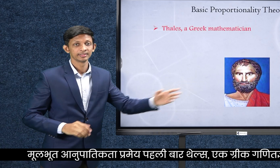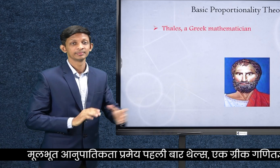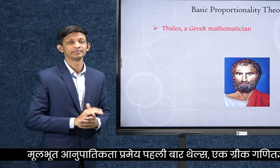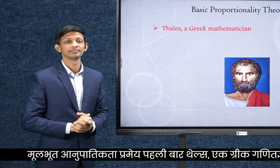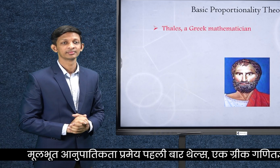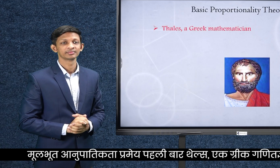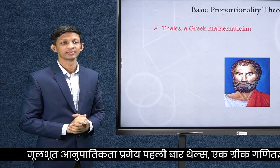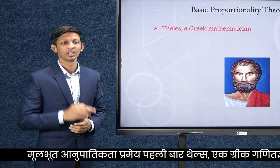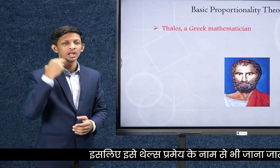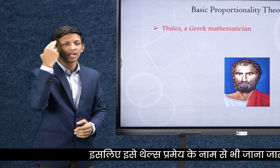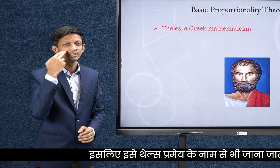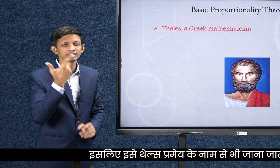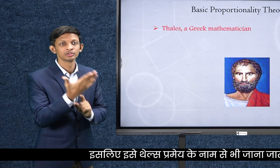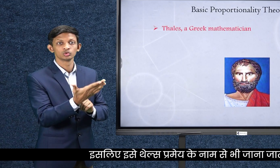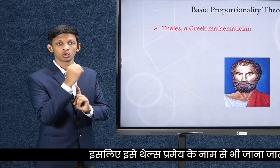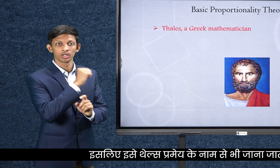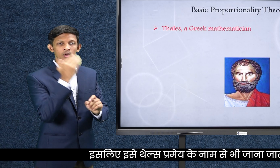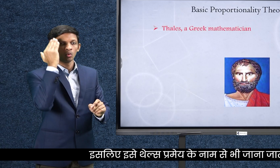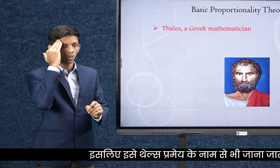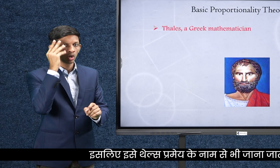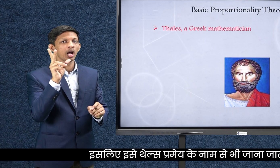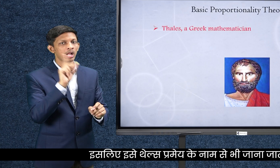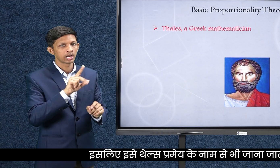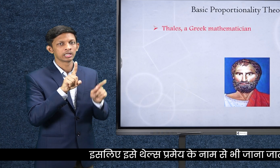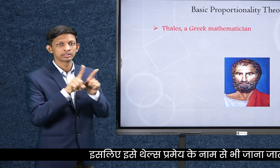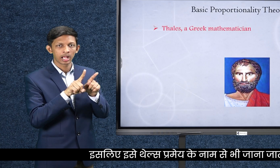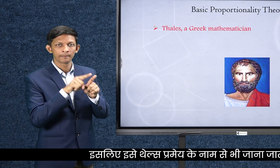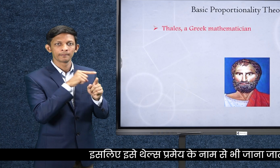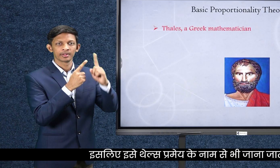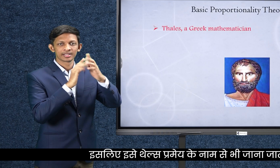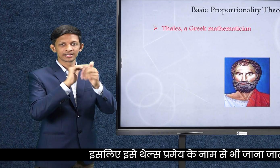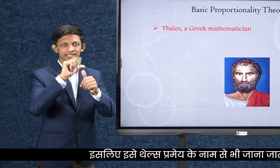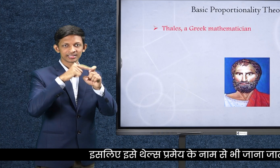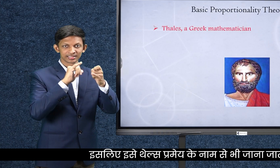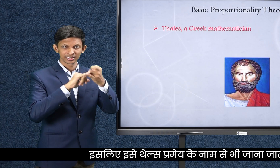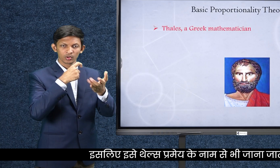कहा गया था, इसलिए इसे तेल्स प्रमेय के नाम से भी जाना जाता है।